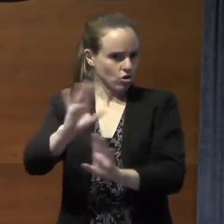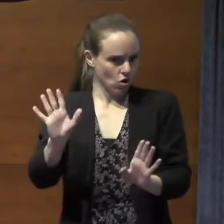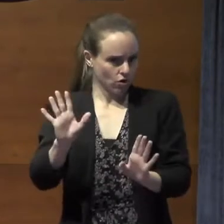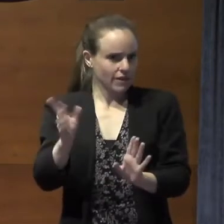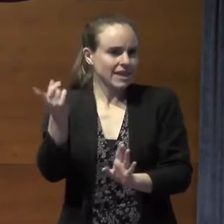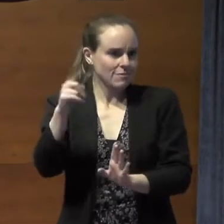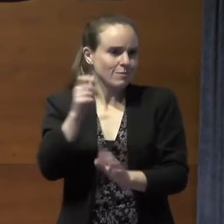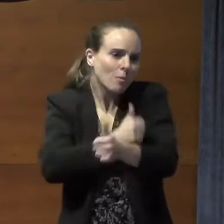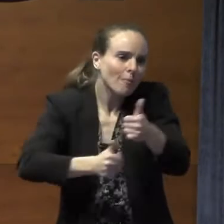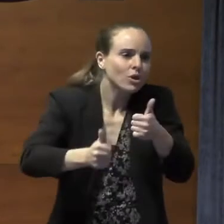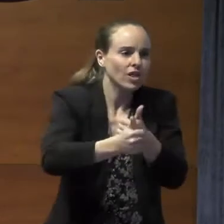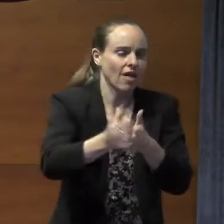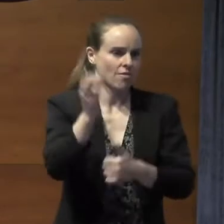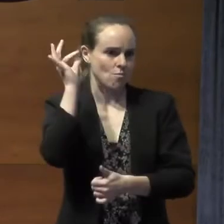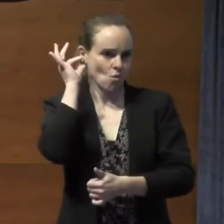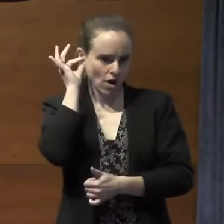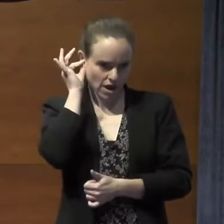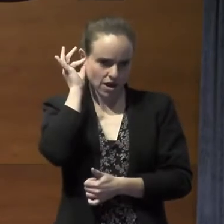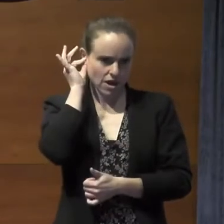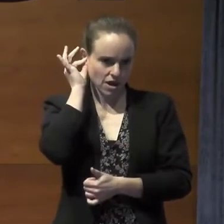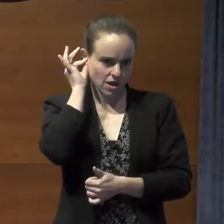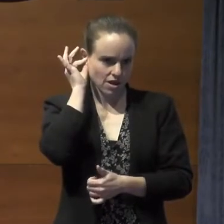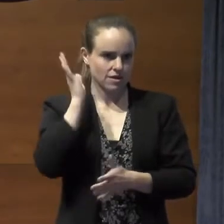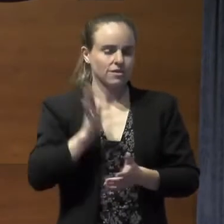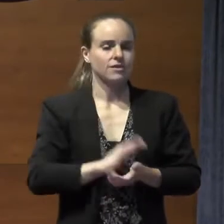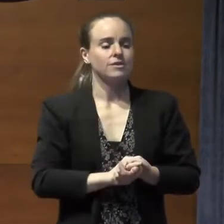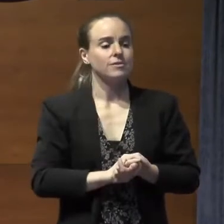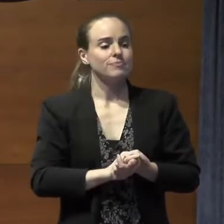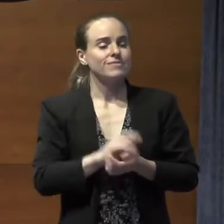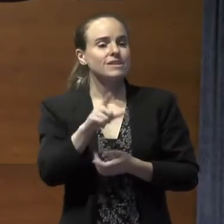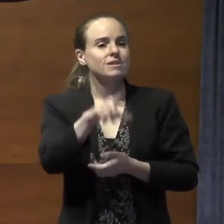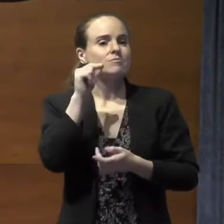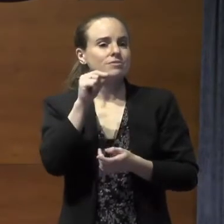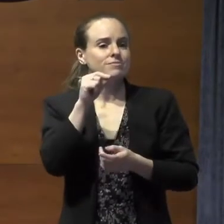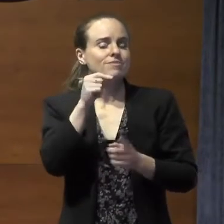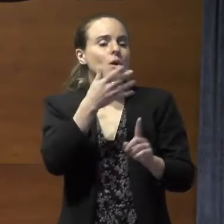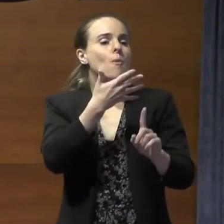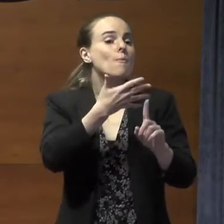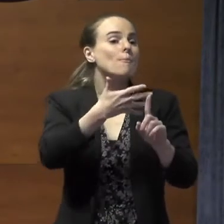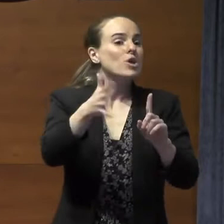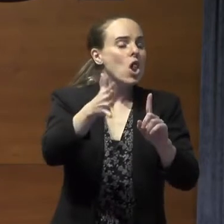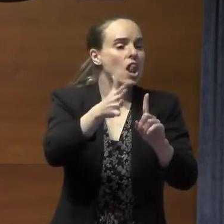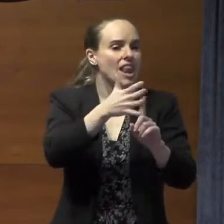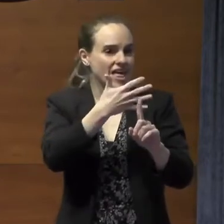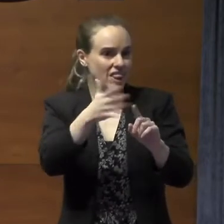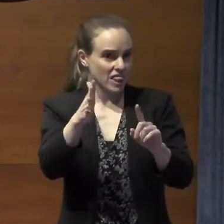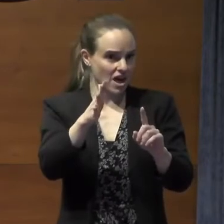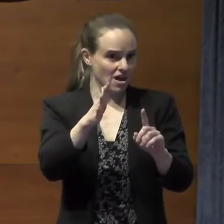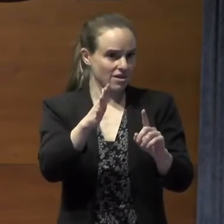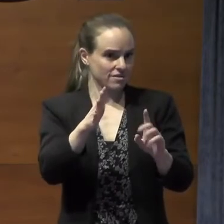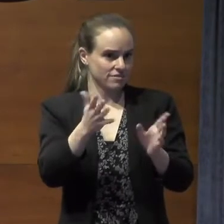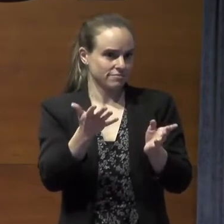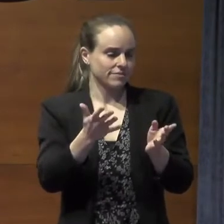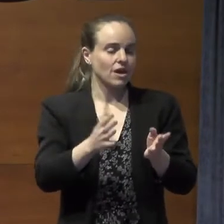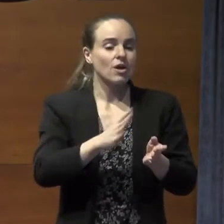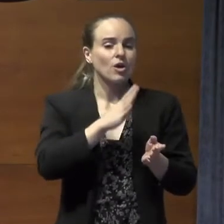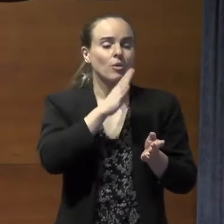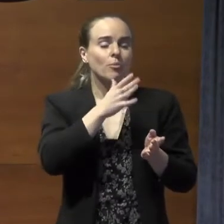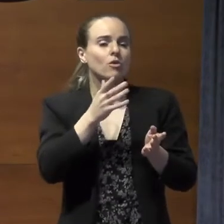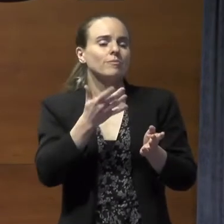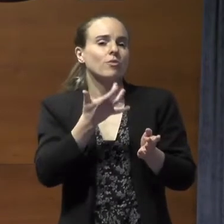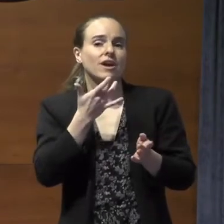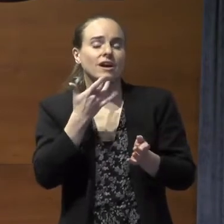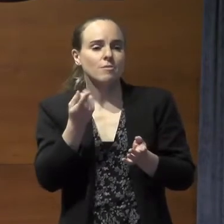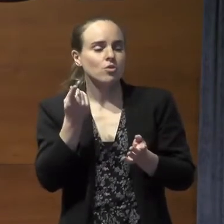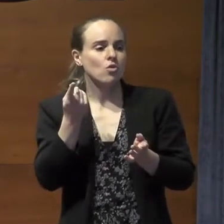colectivo LGTBI. Hemos preferido la expresión violencia de género sobre otras posibilidades como violencia